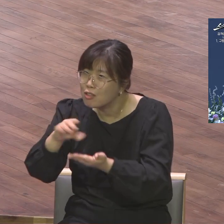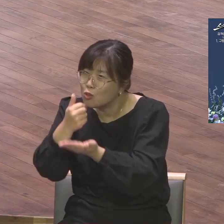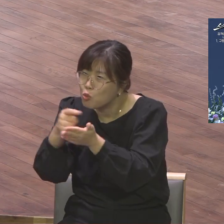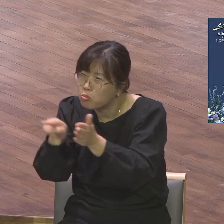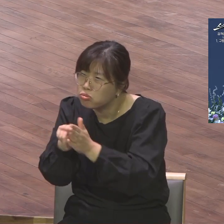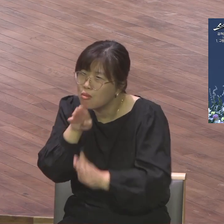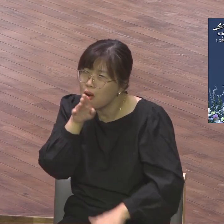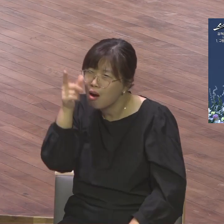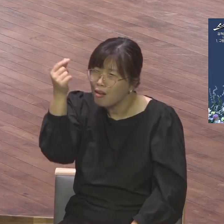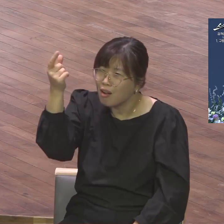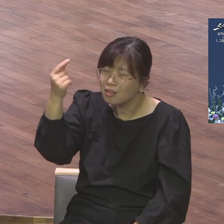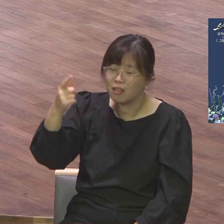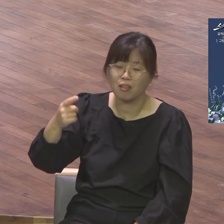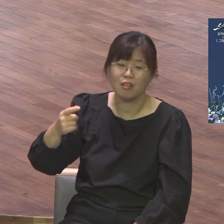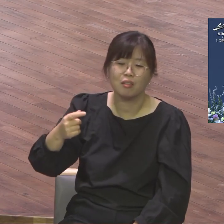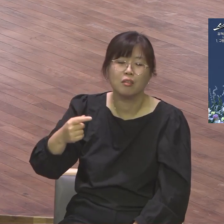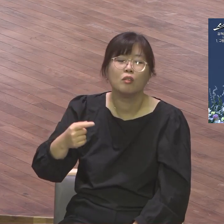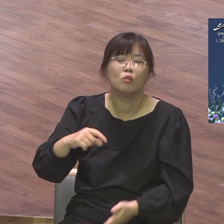인이라.